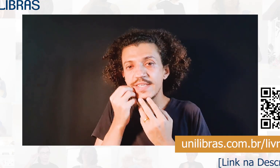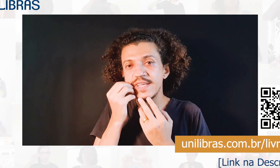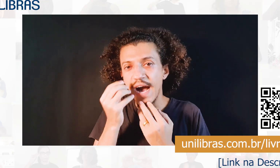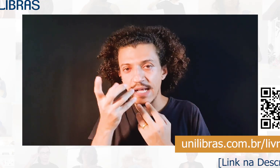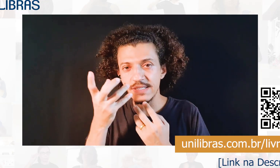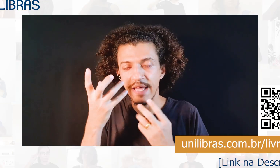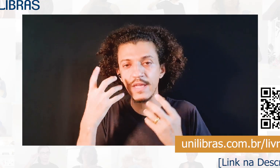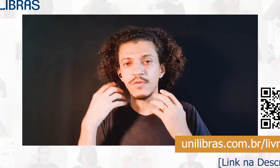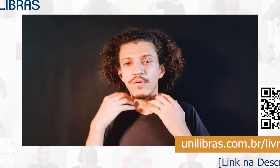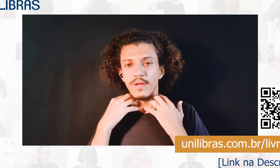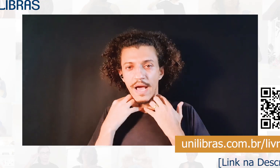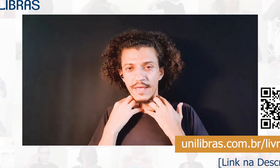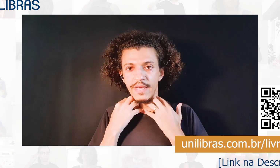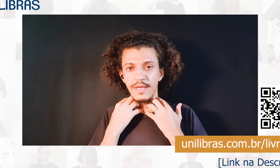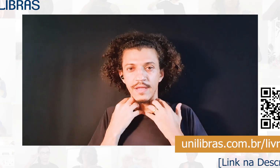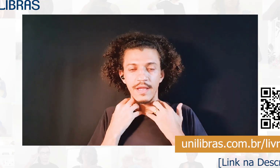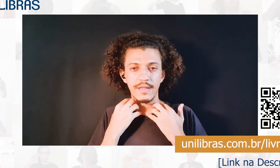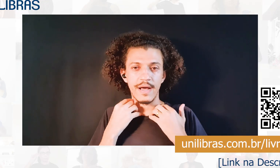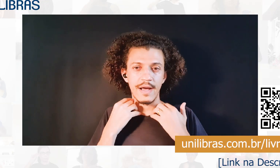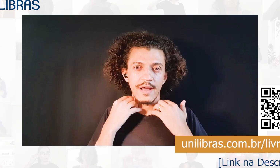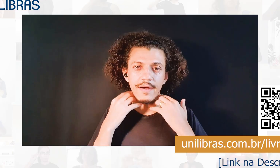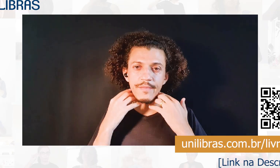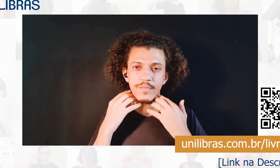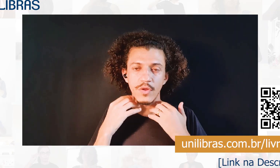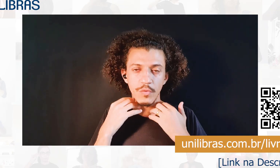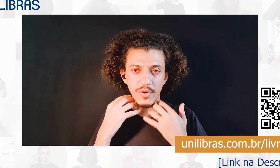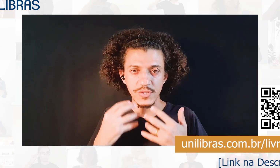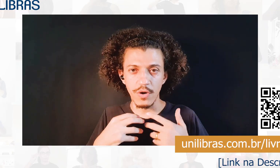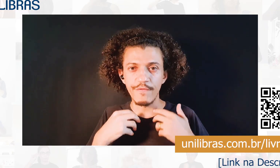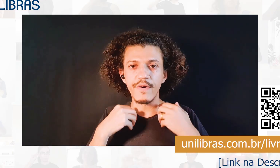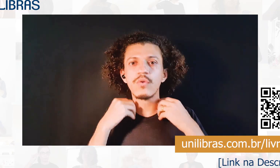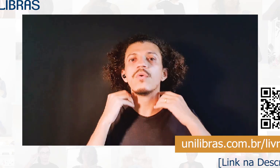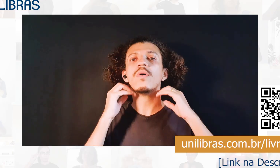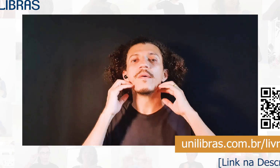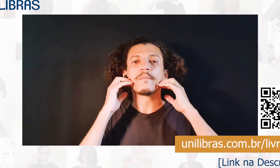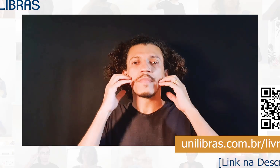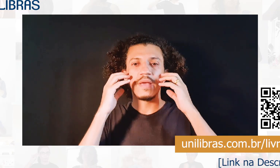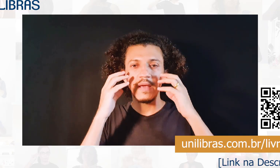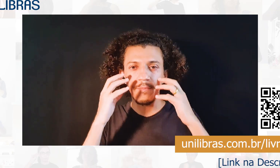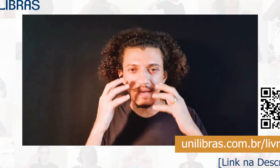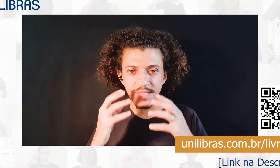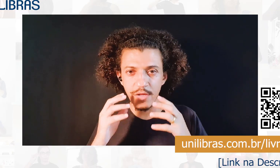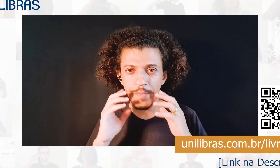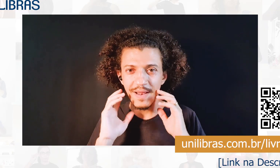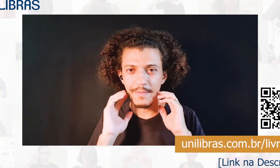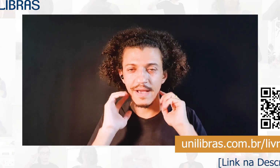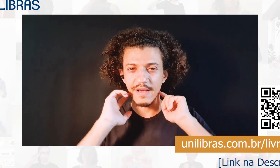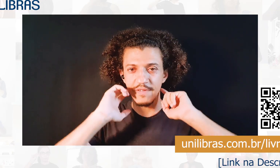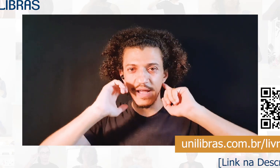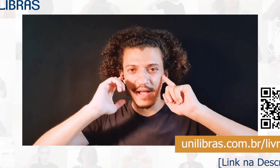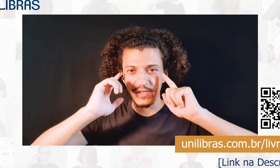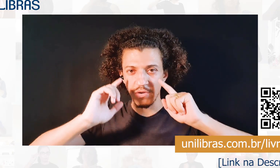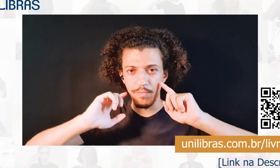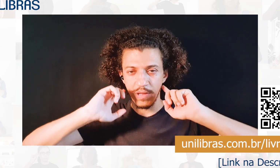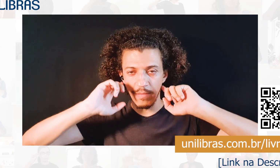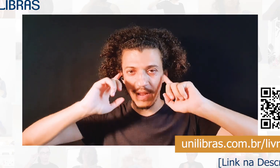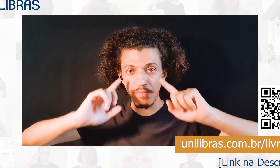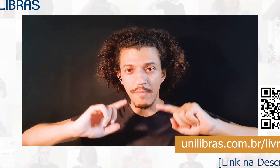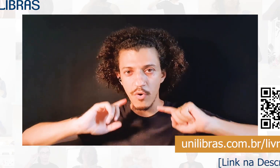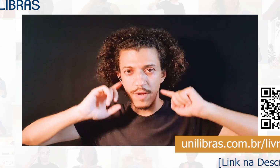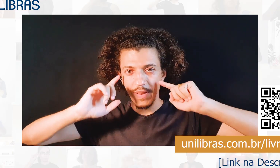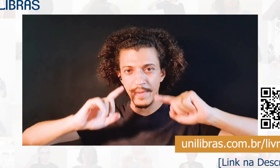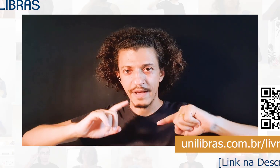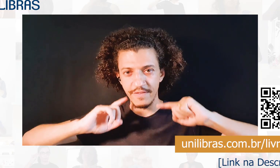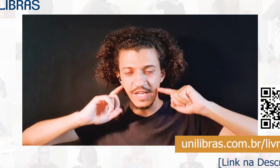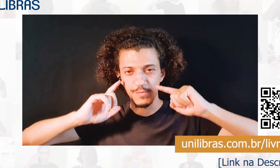e é esse ar saindo aqui do meu esôfago e passando pela minha cavidade, ou pela